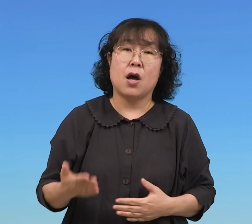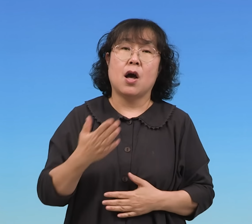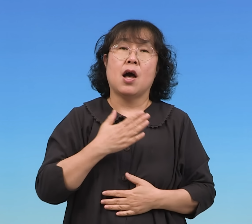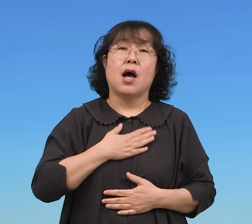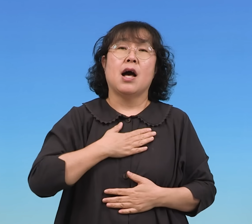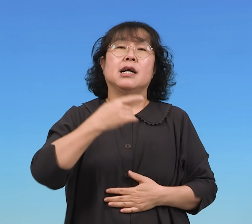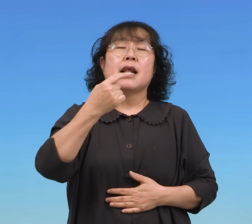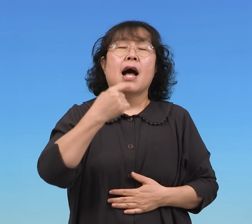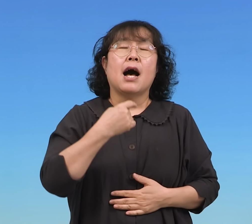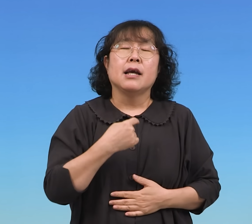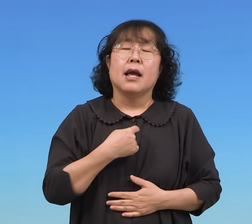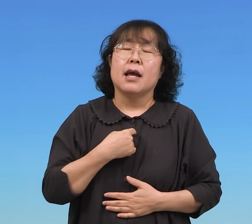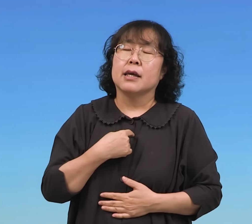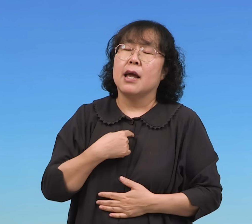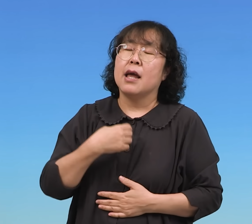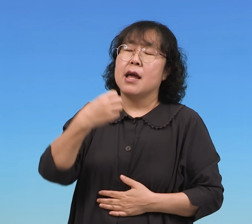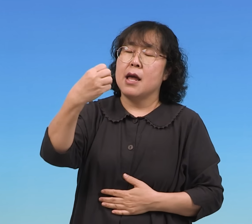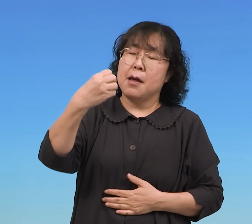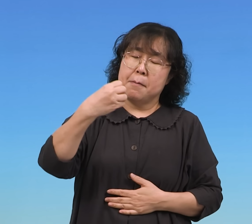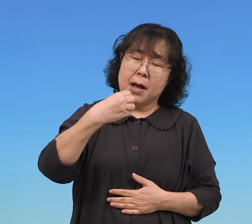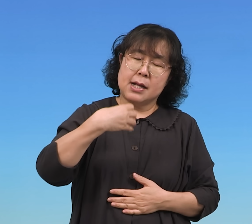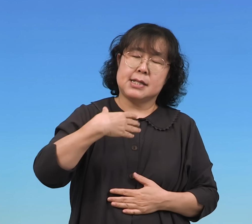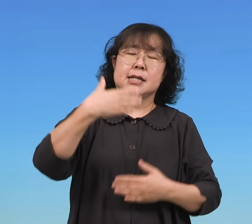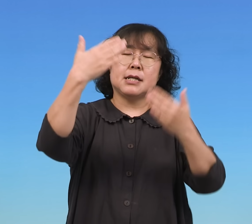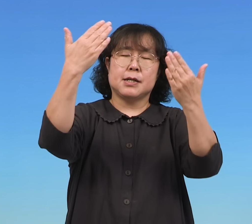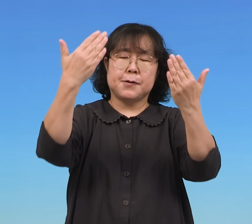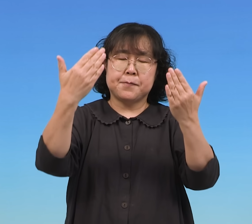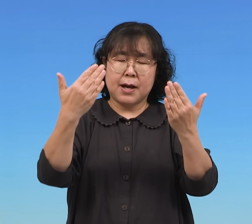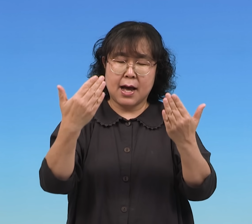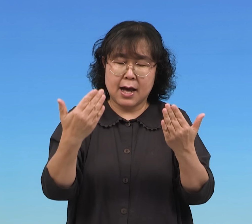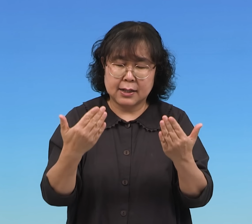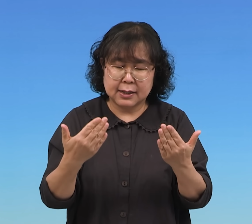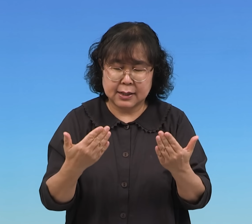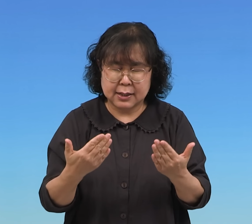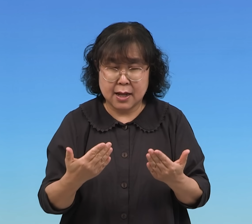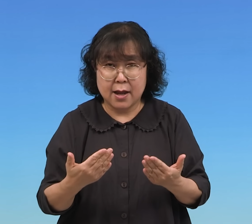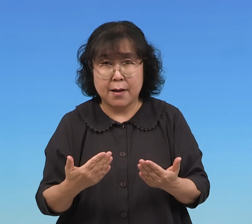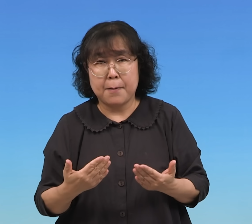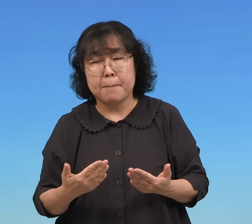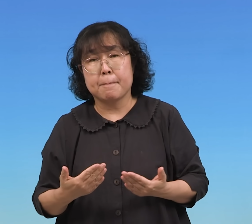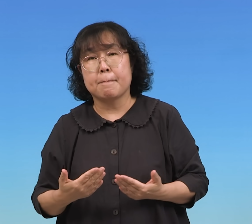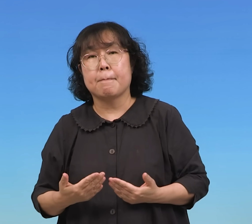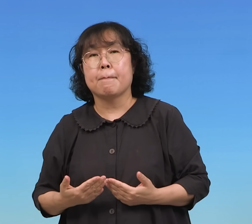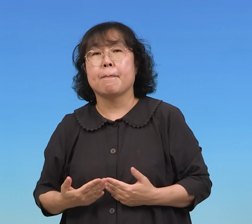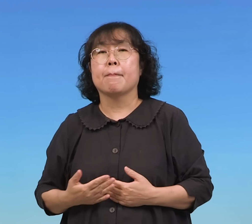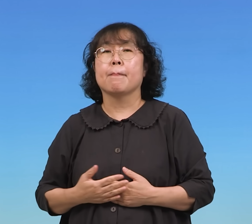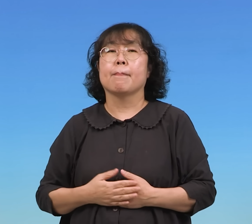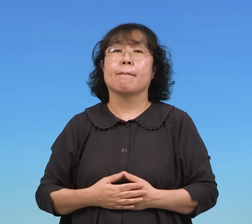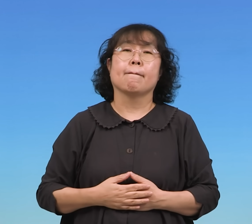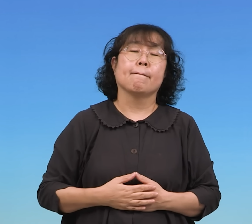십자가 예수 그리스도 나에게 말씀하시네.